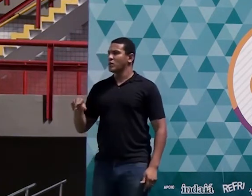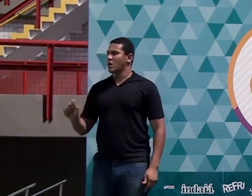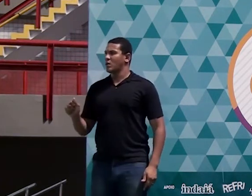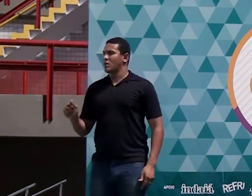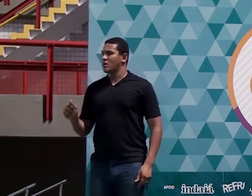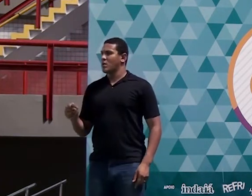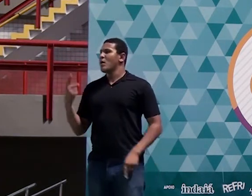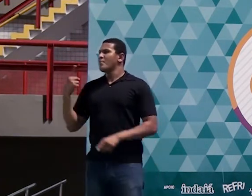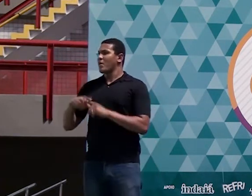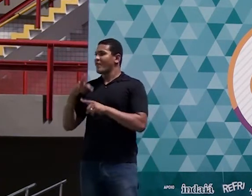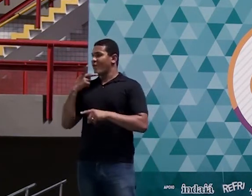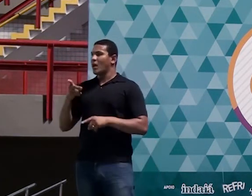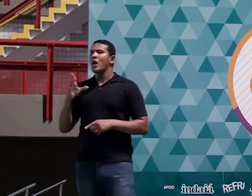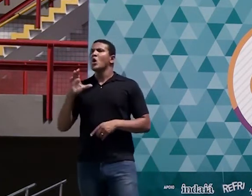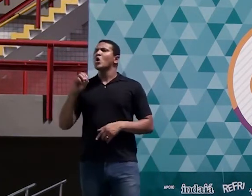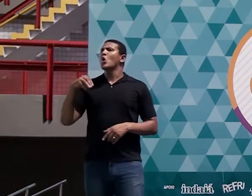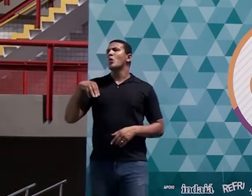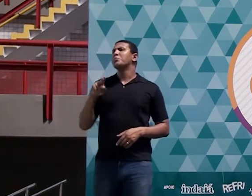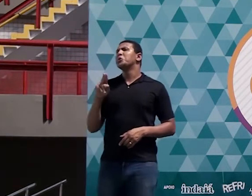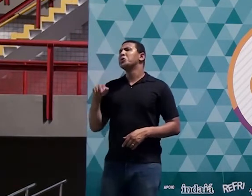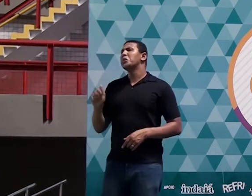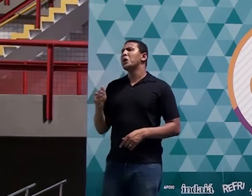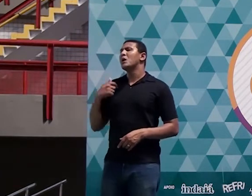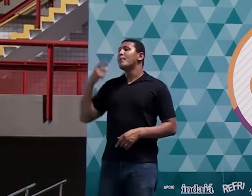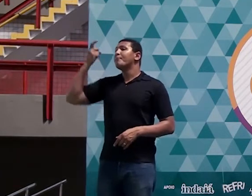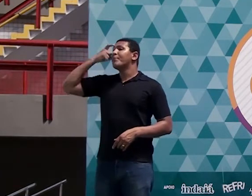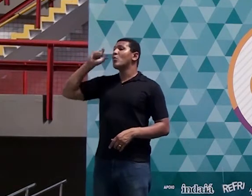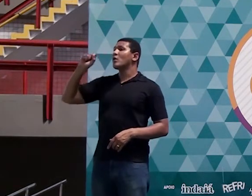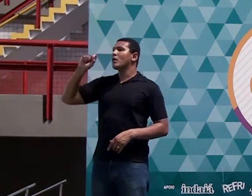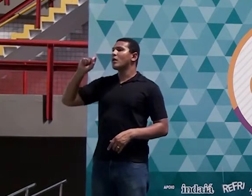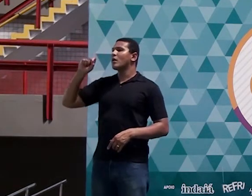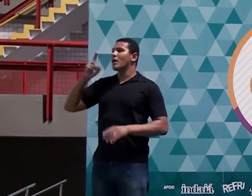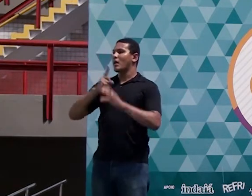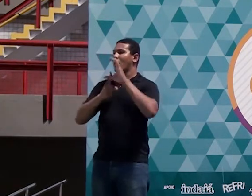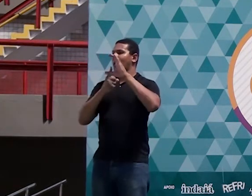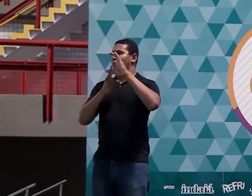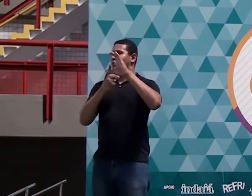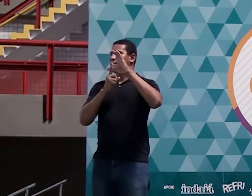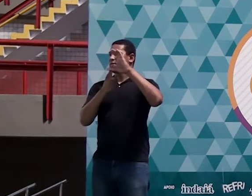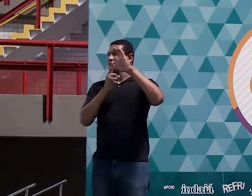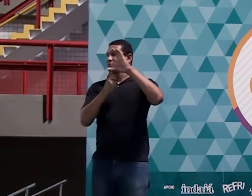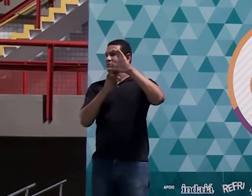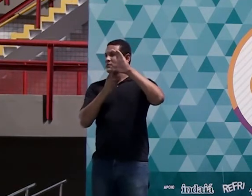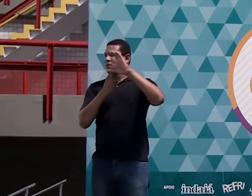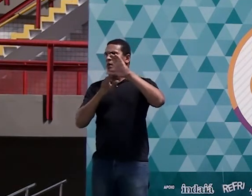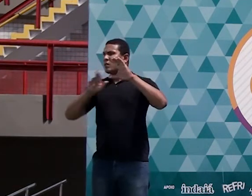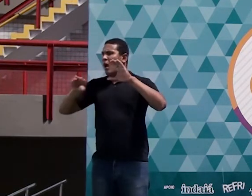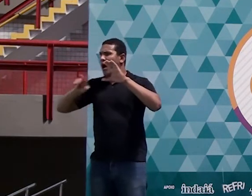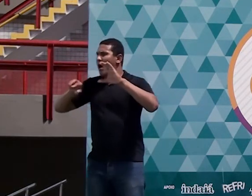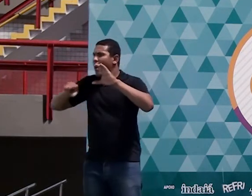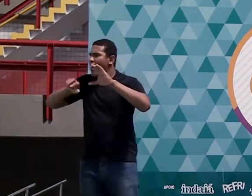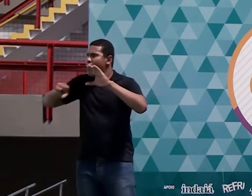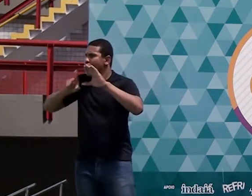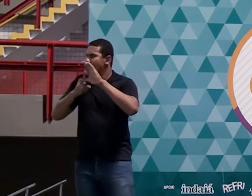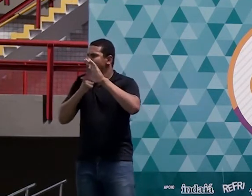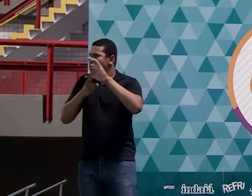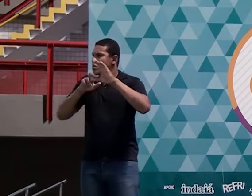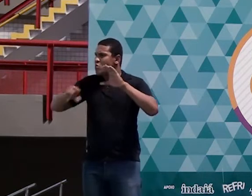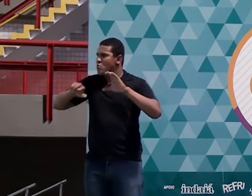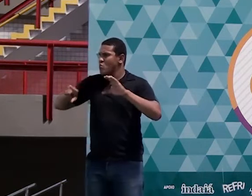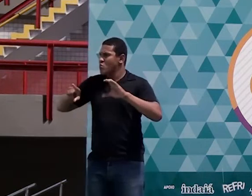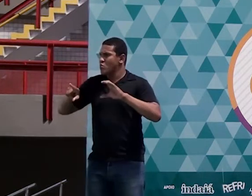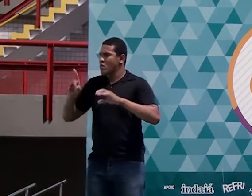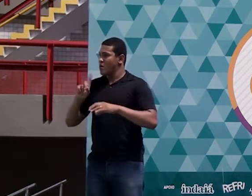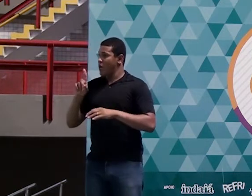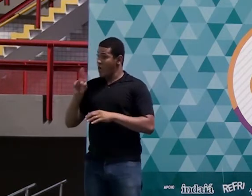fala comuna, muita gente pensa que é o quê? Comunismo. Aí se cai uma questão falando sobre as comunas, aí